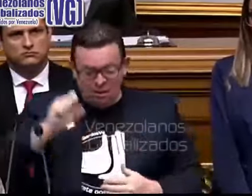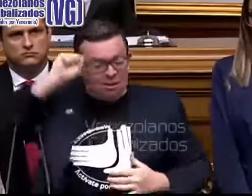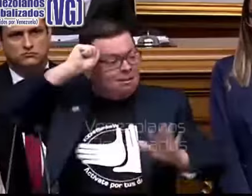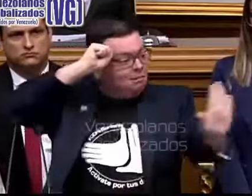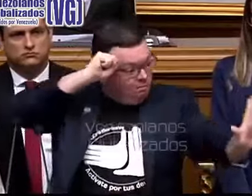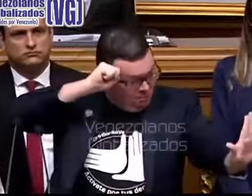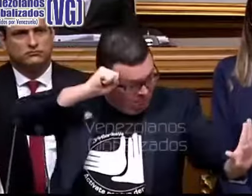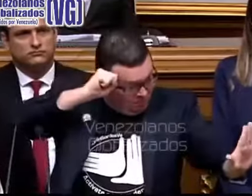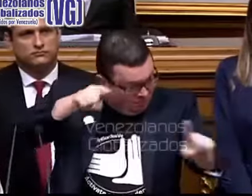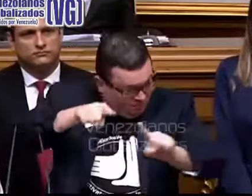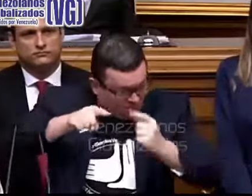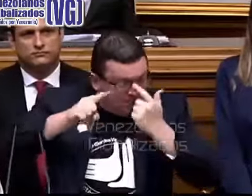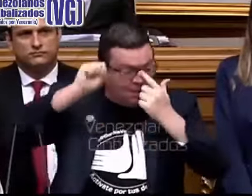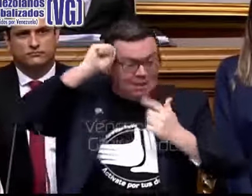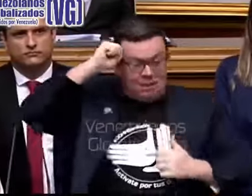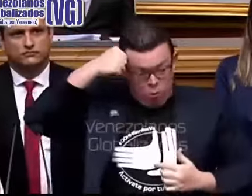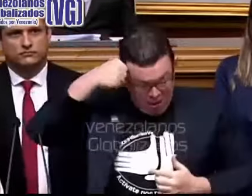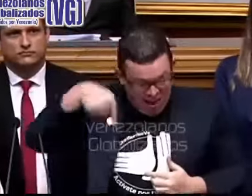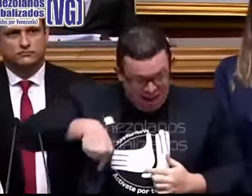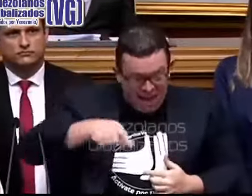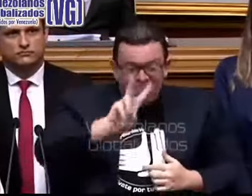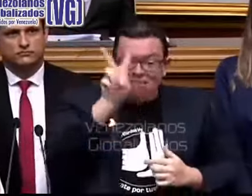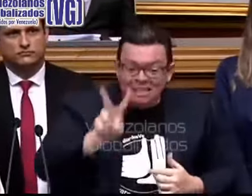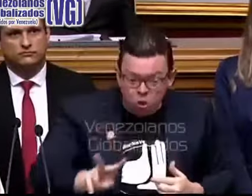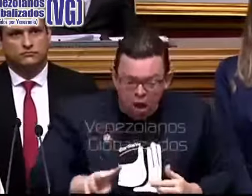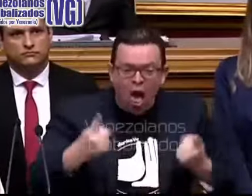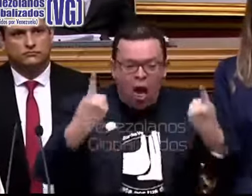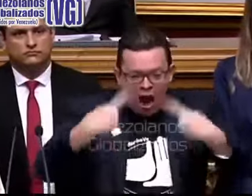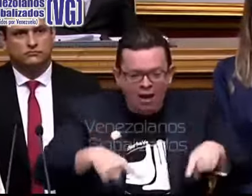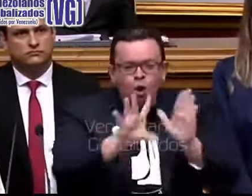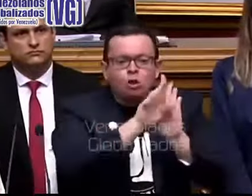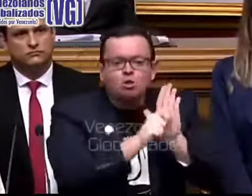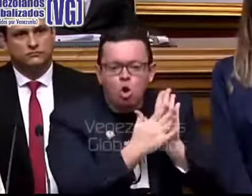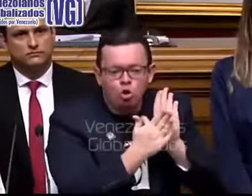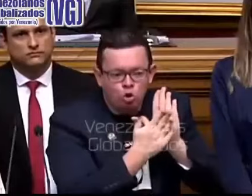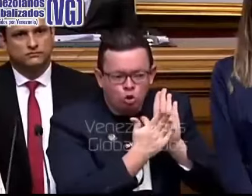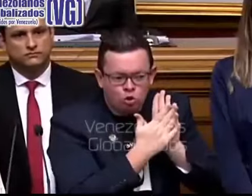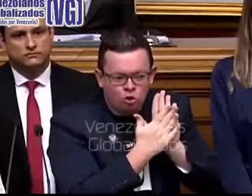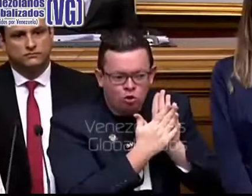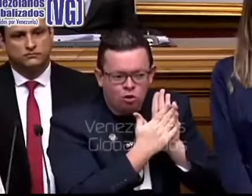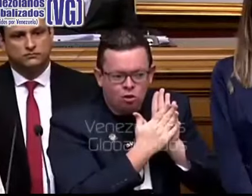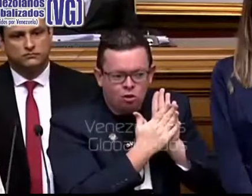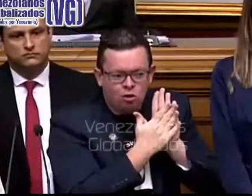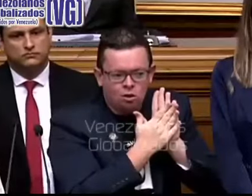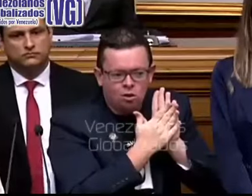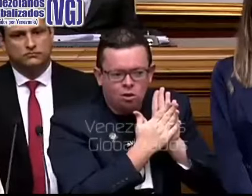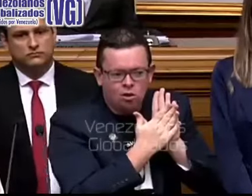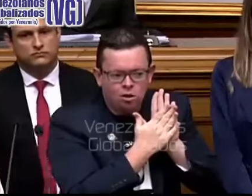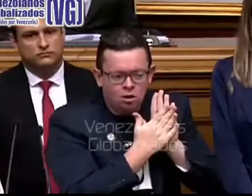y que se respete nuestra trayectoria. Y recuerden que acá en Venezuela, como les repito, tenemos la Constitución,